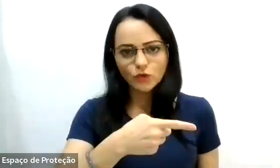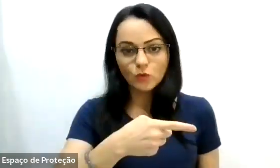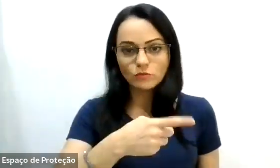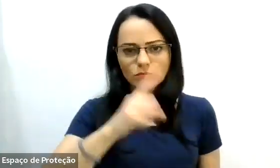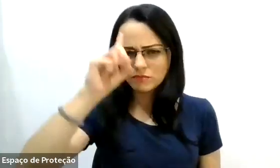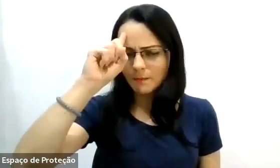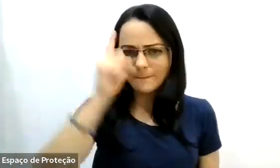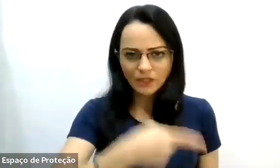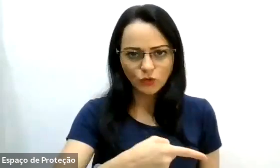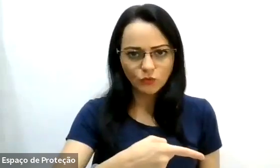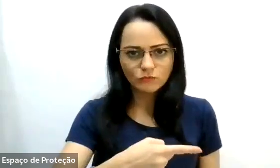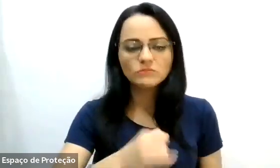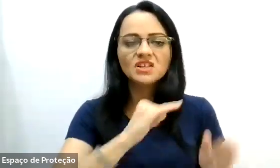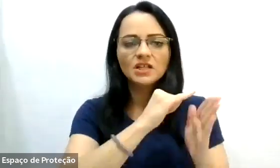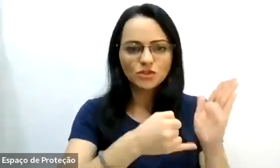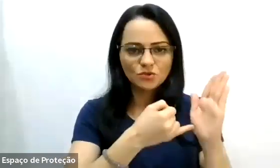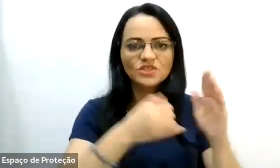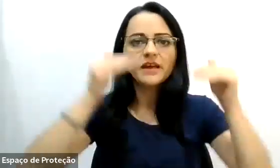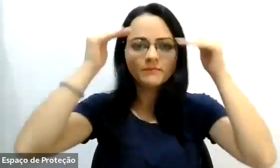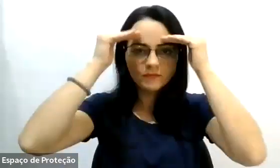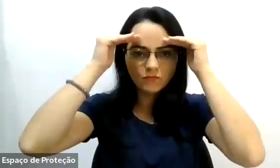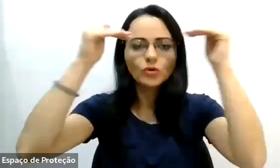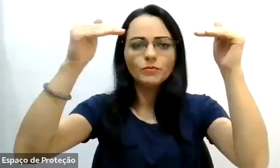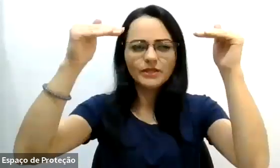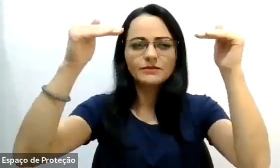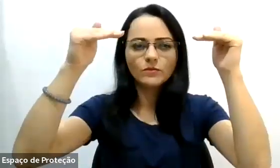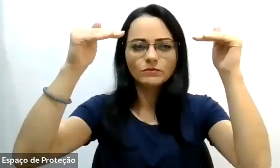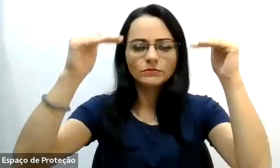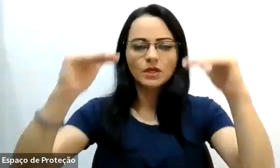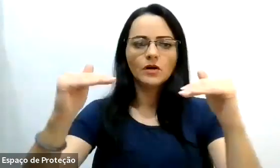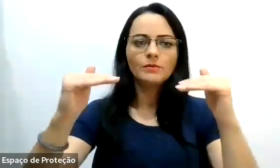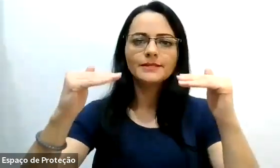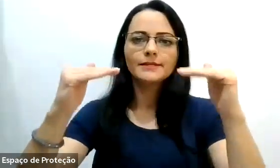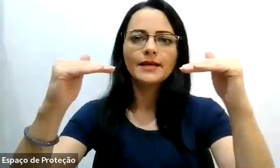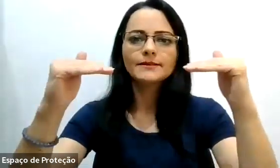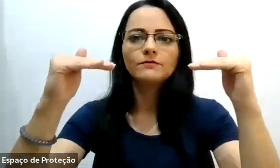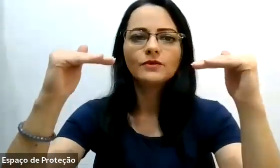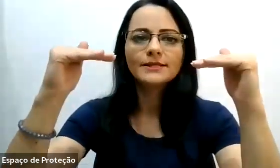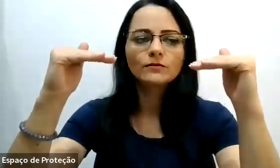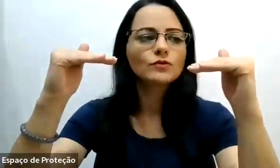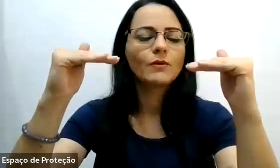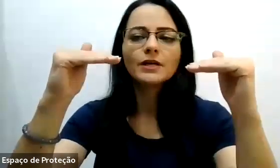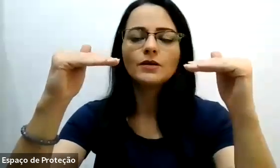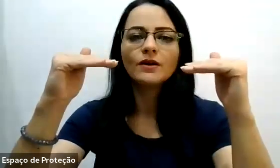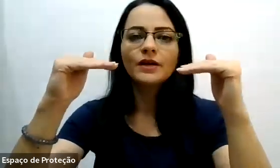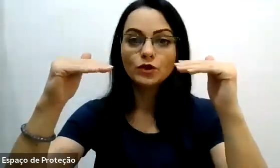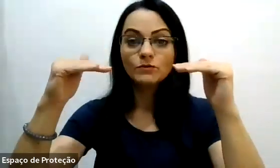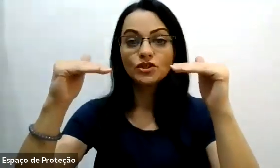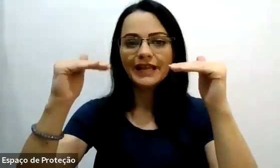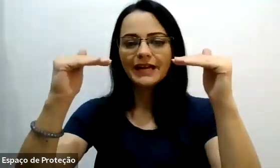mandou. Mandou, José obedeceu. Obedecer é essa configuração de mão aqui, ó. Eu chamo de